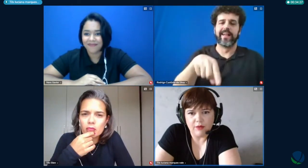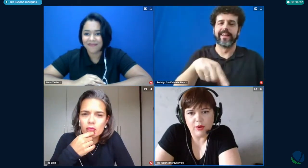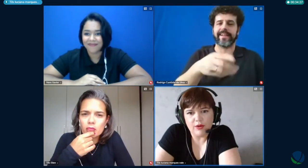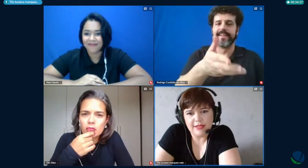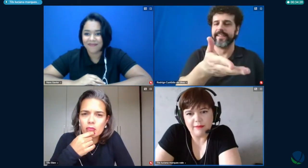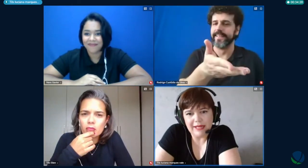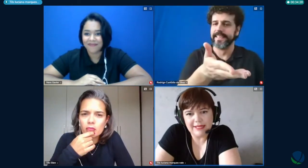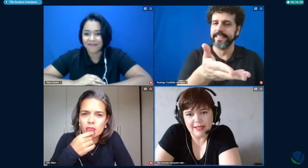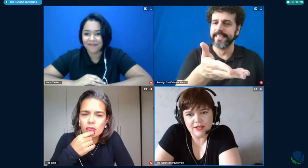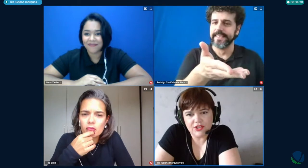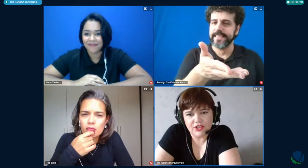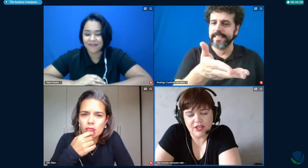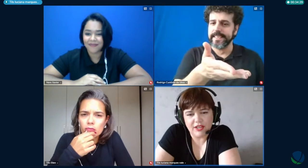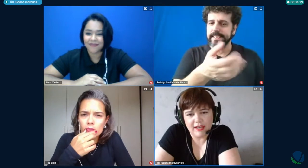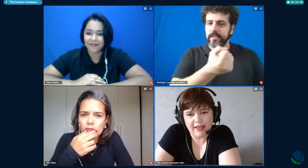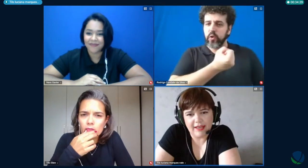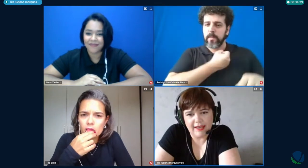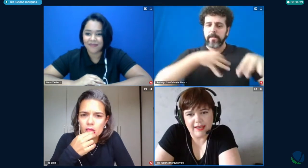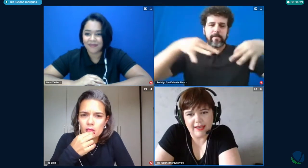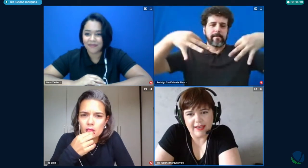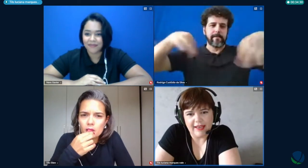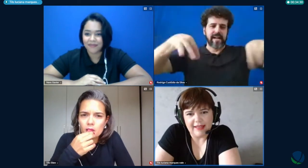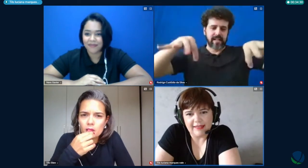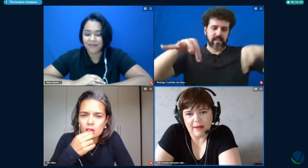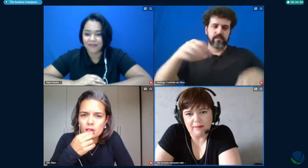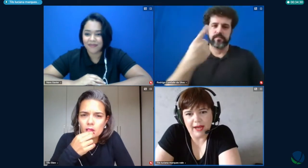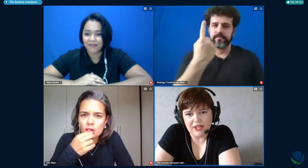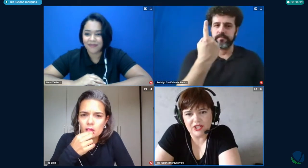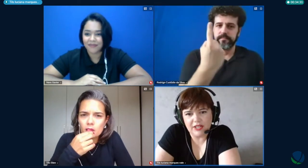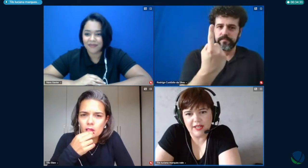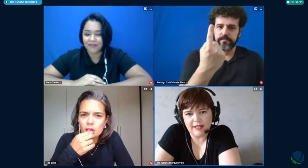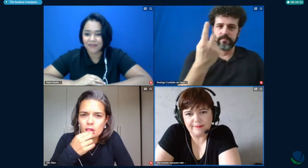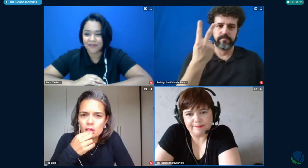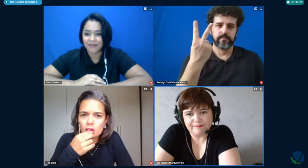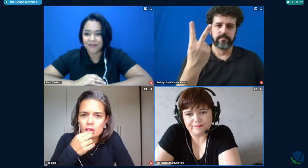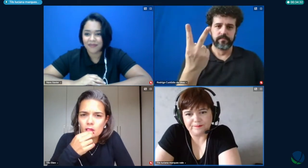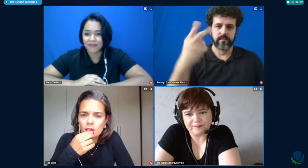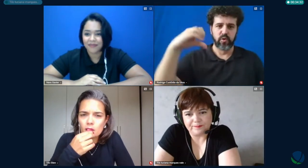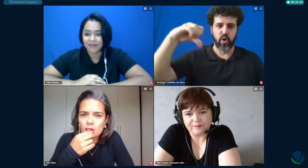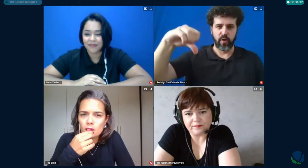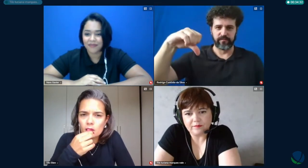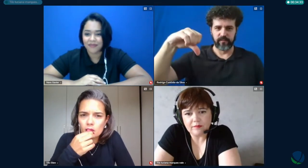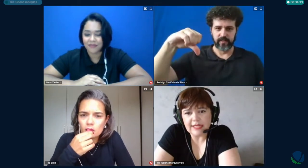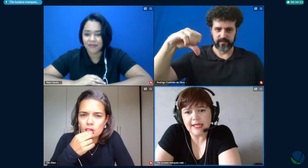É, então, eu gostei bastante na página